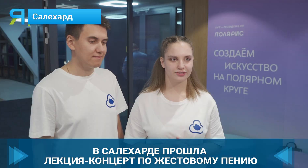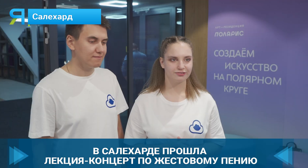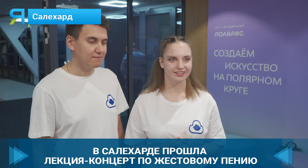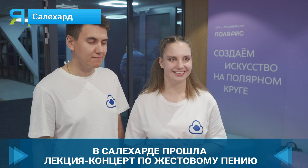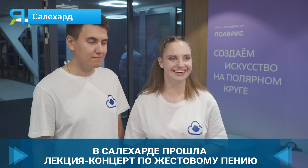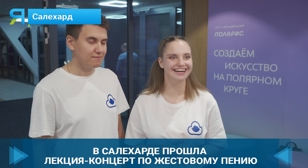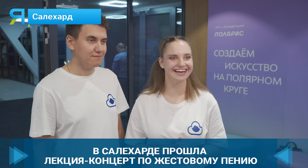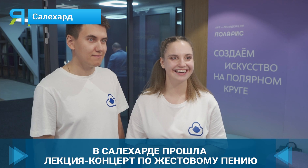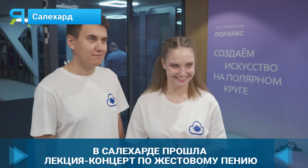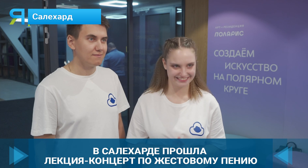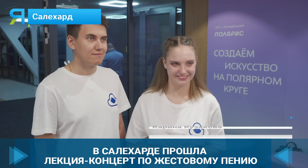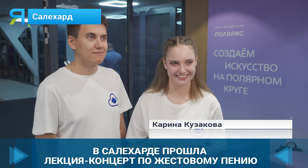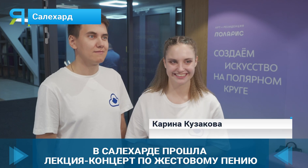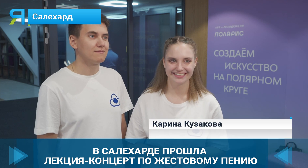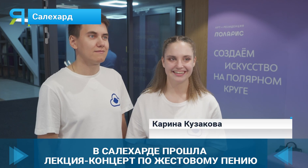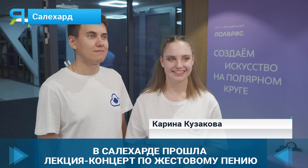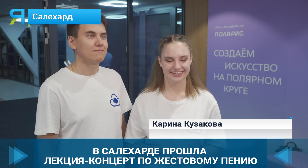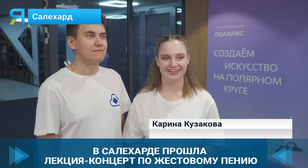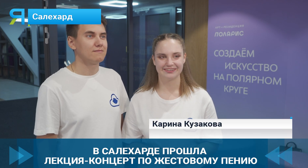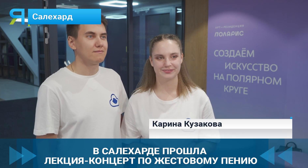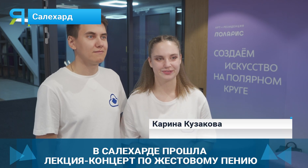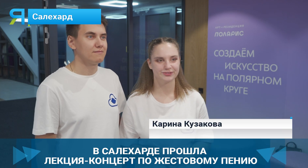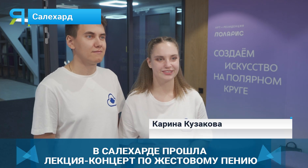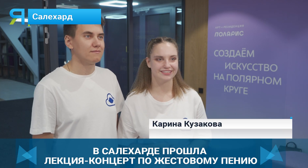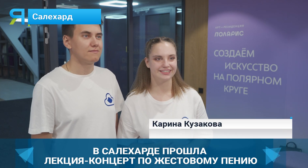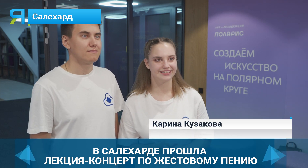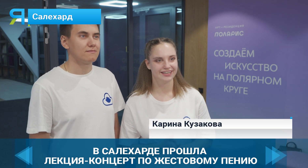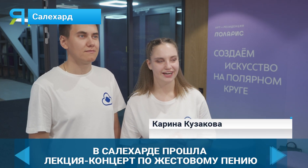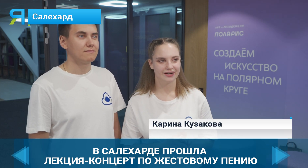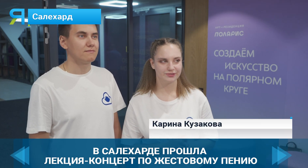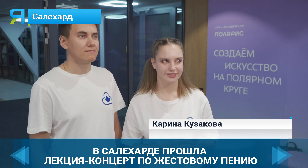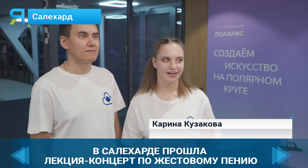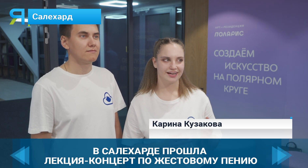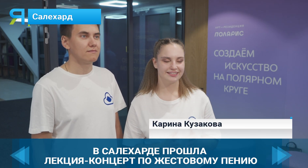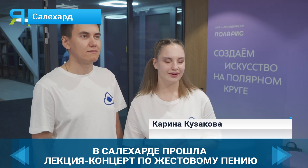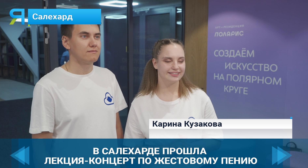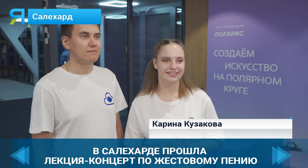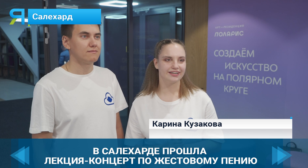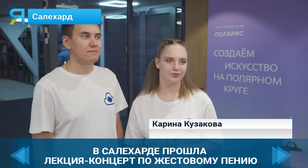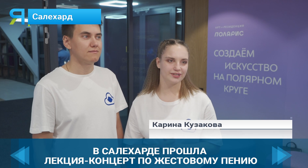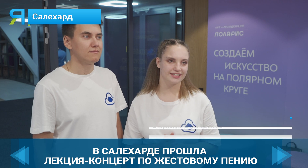цифры. Цифры? Цифры. Да ладно. Да, потому что они, это не как у нас